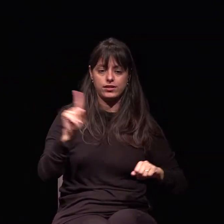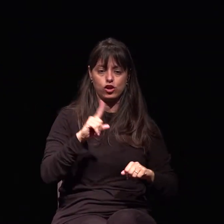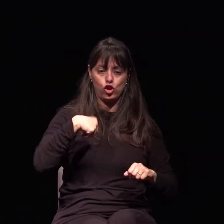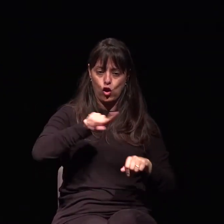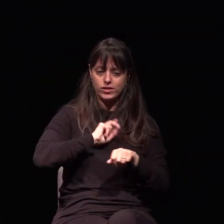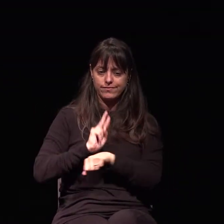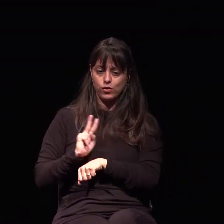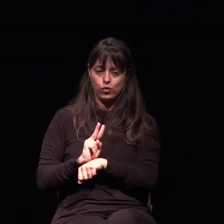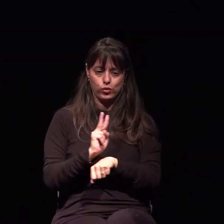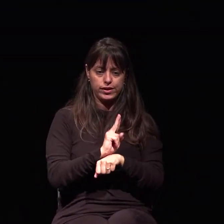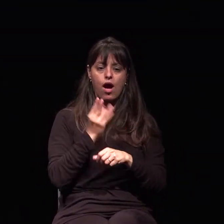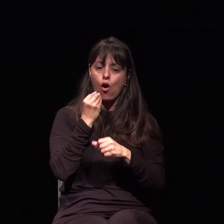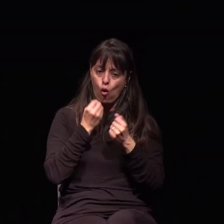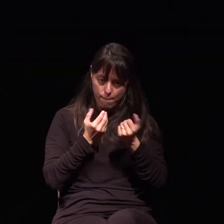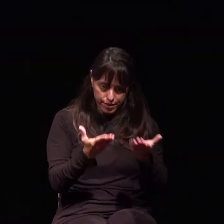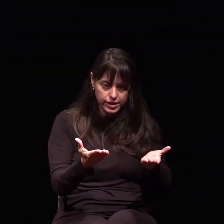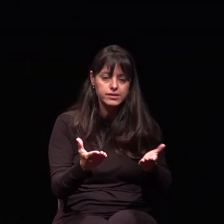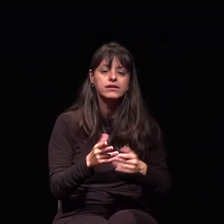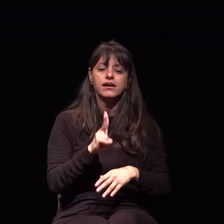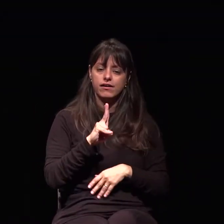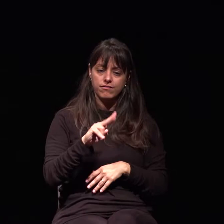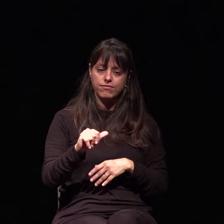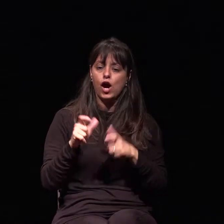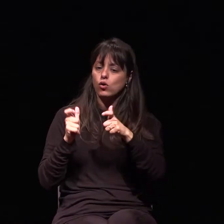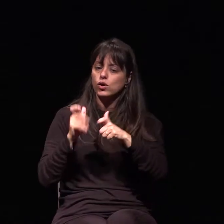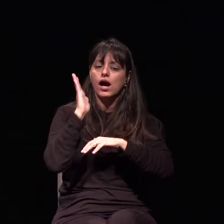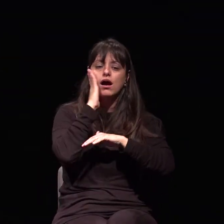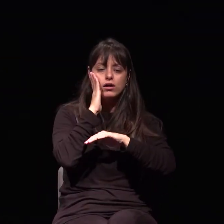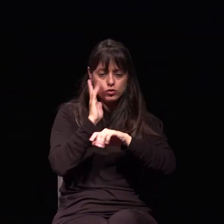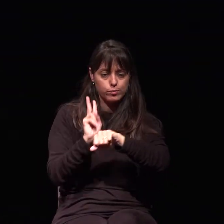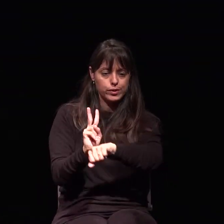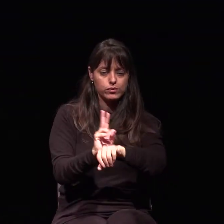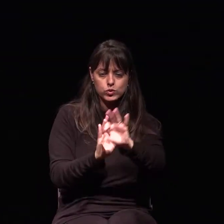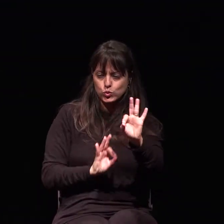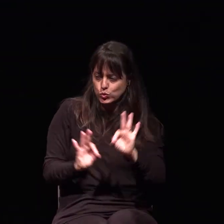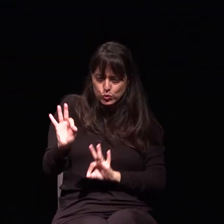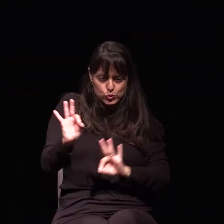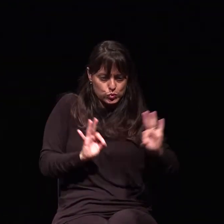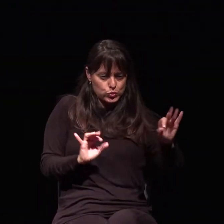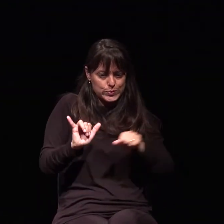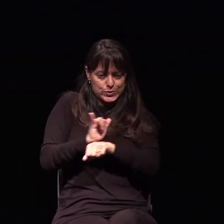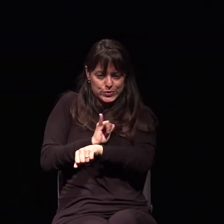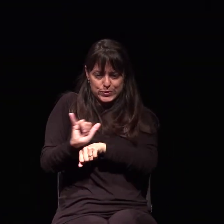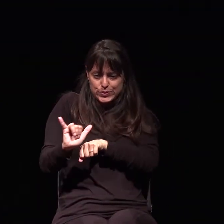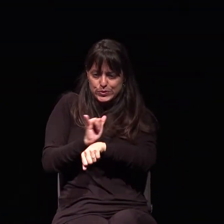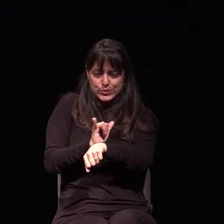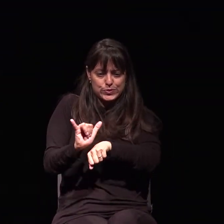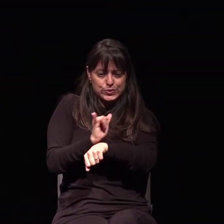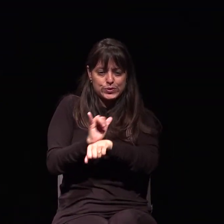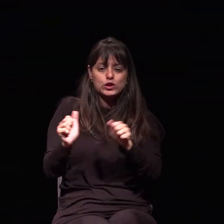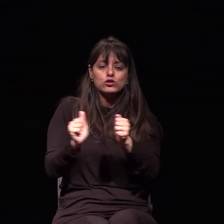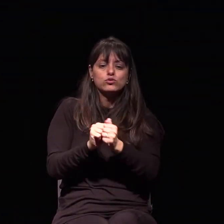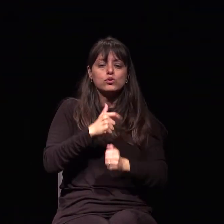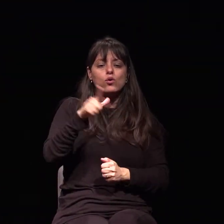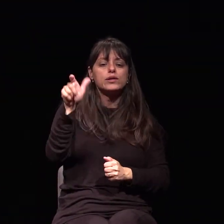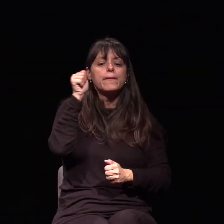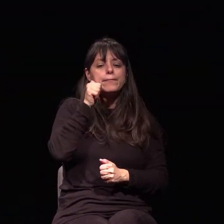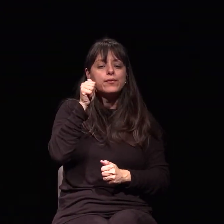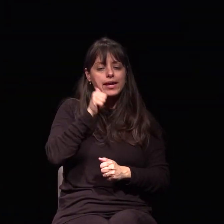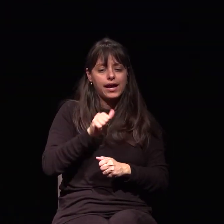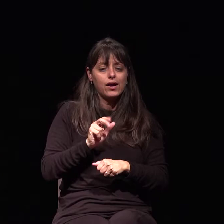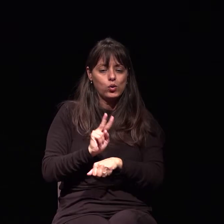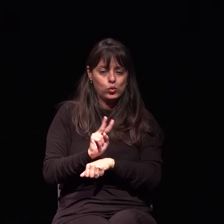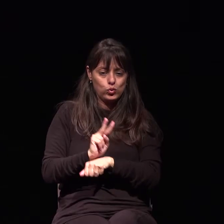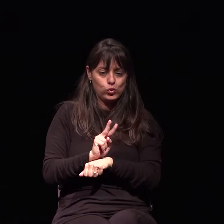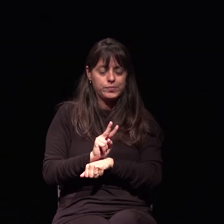vamos cuidar da comida, cuidar do lugar para dormir. Ela cuidou de tudo isso. Ela juntou com outras mulheres e cuidou disso. Eu falei,